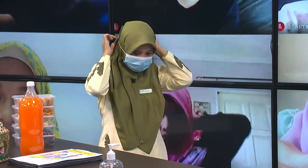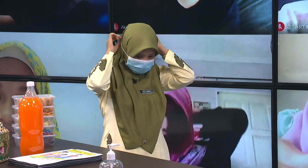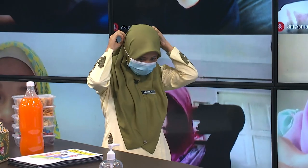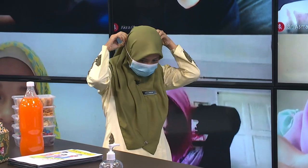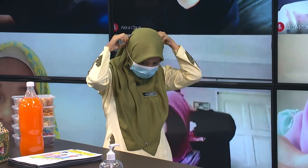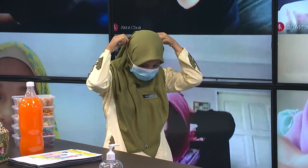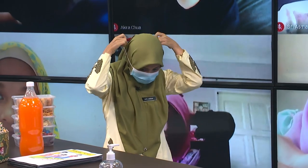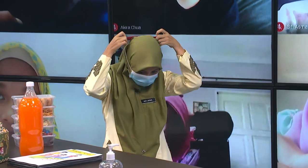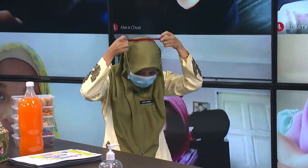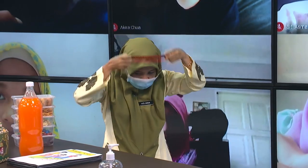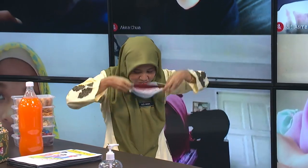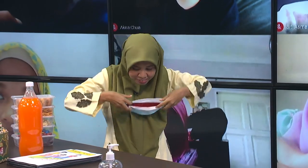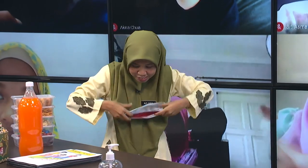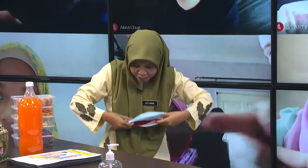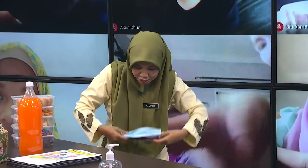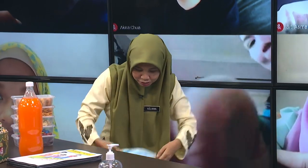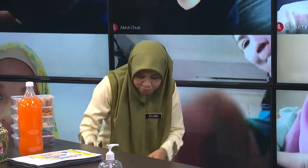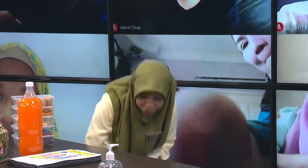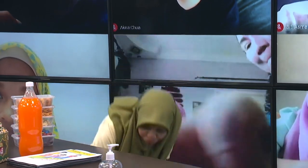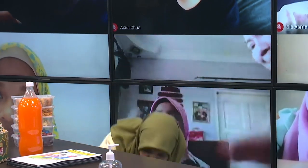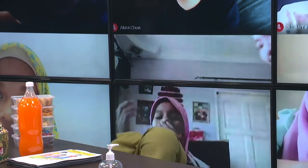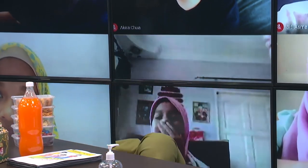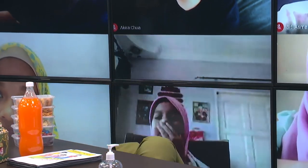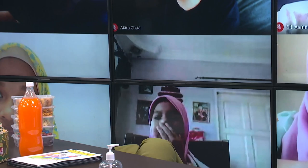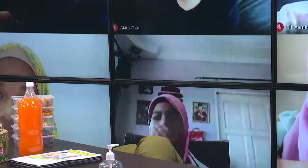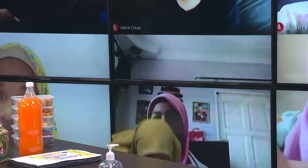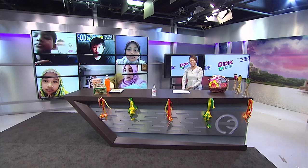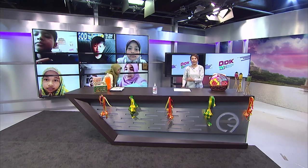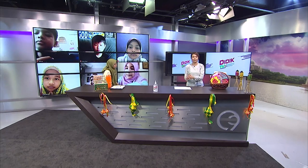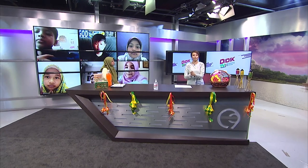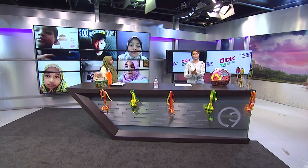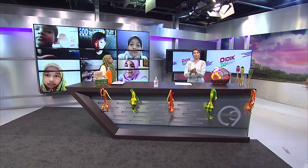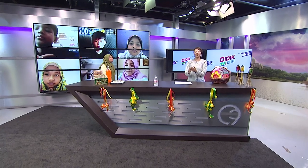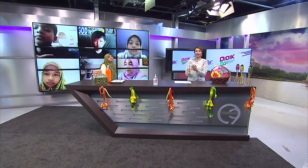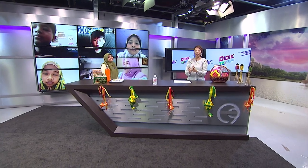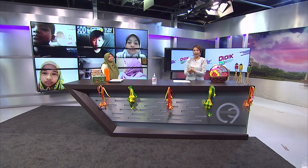bawah tu, sarung tu. Okey. Letak kat bawah ni sarung. Baik.